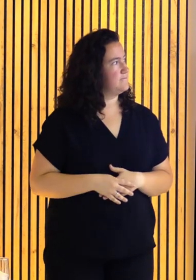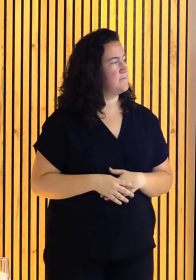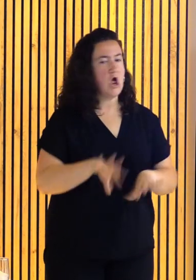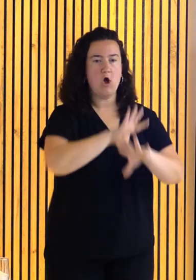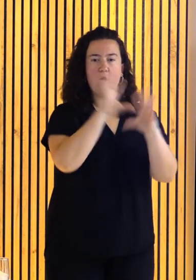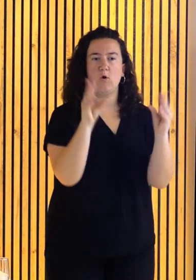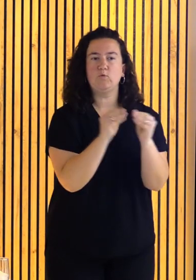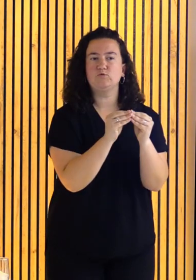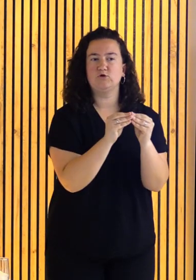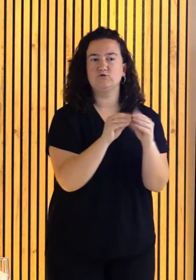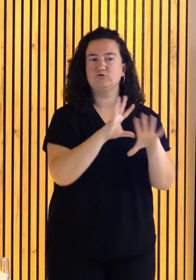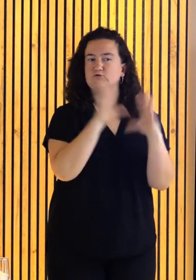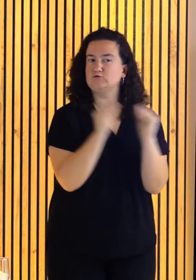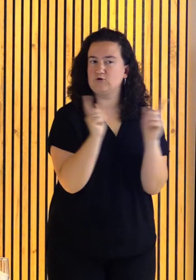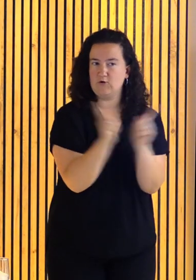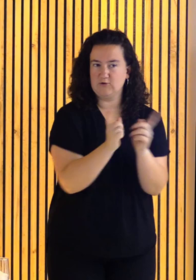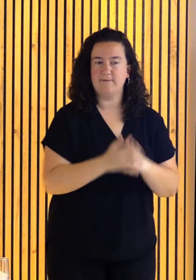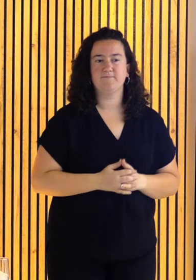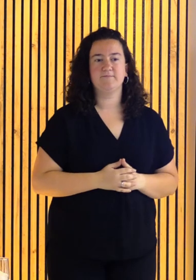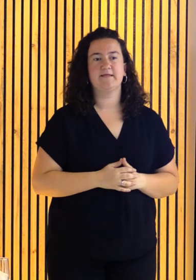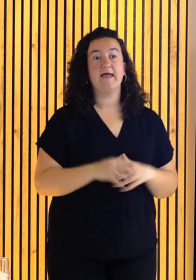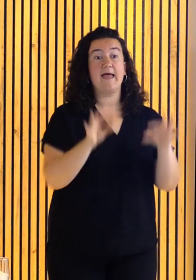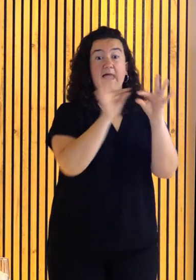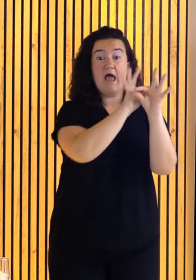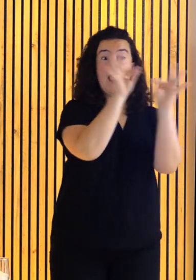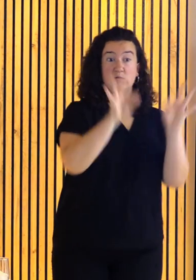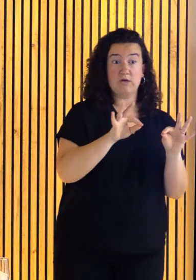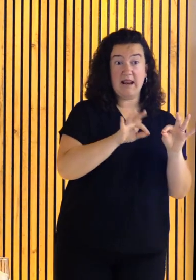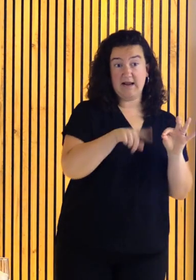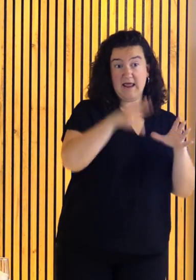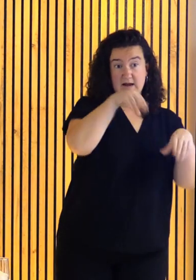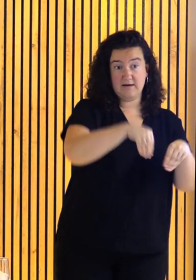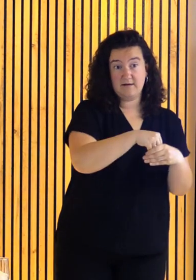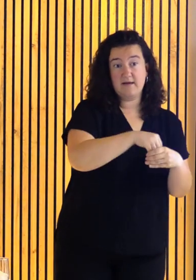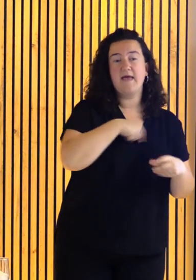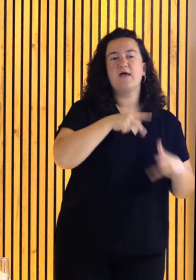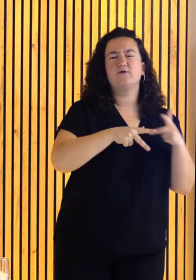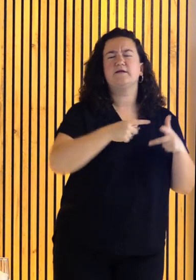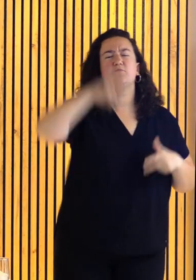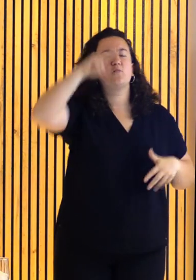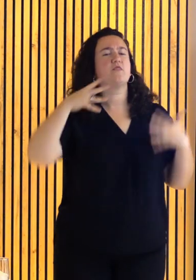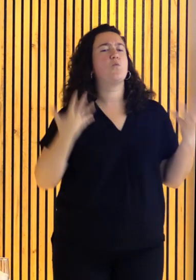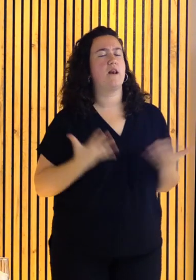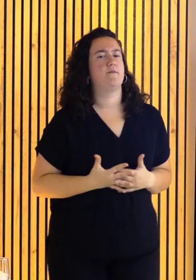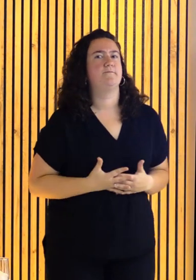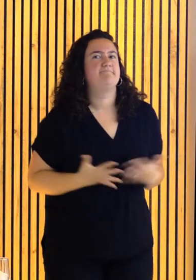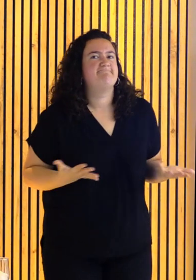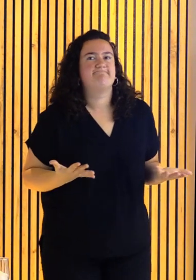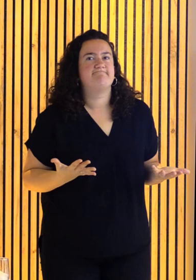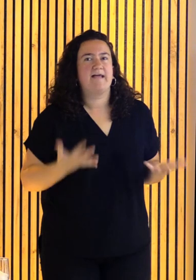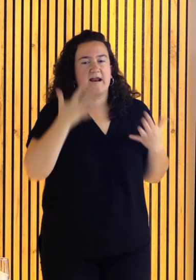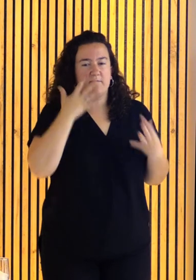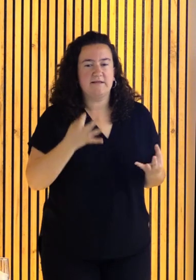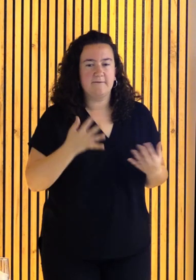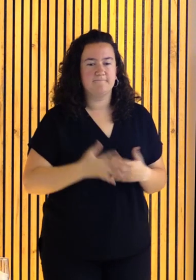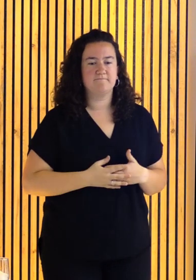ondorio labur bat. Euskara zen kezka da euskara ez dela zapalkuntza bat bezala antzematen, lehen komentatu den